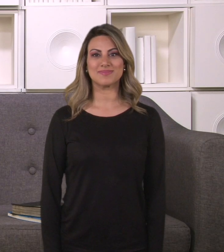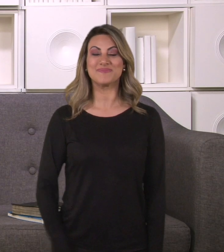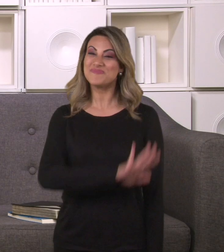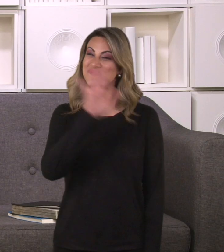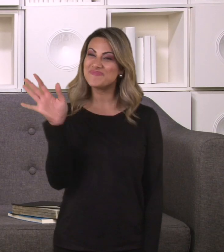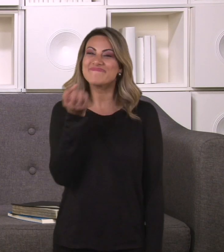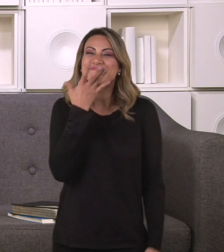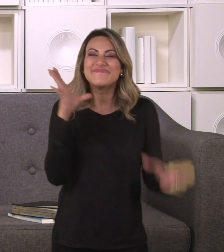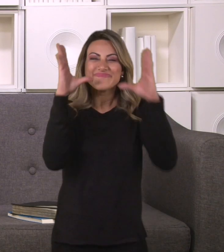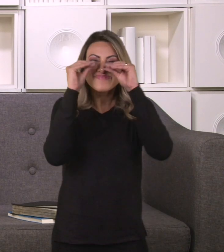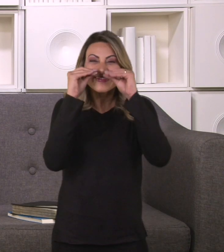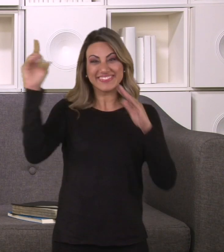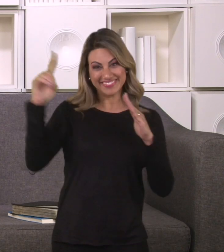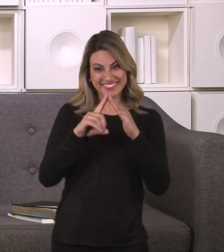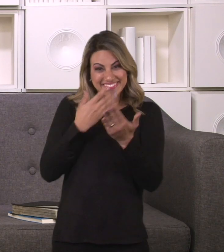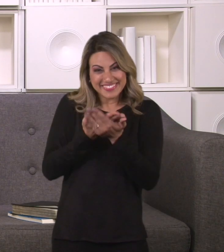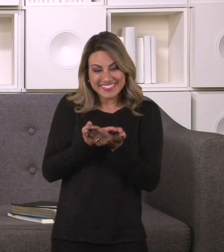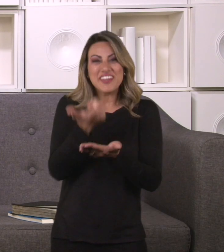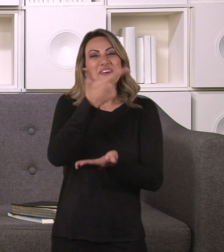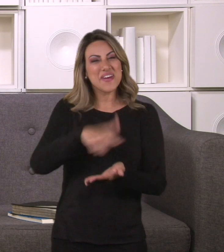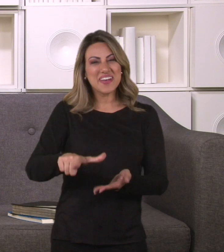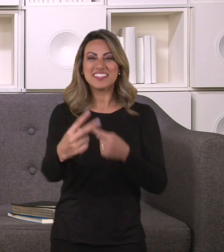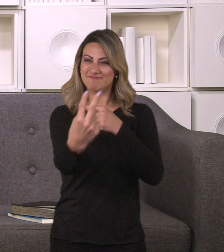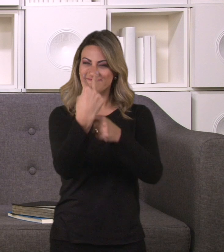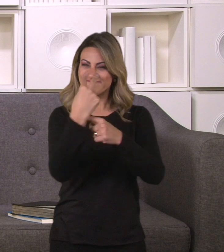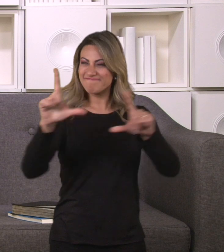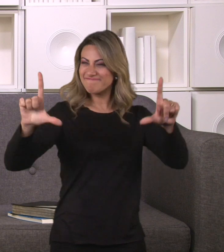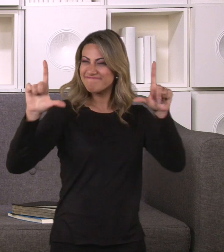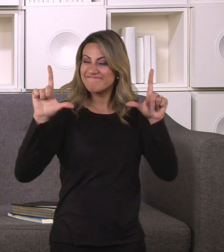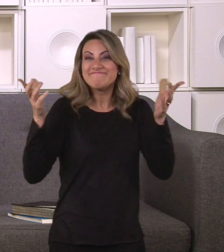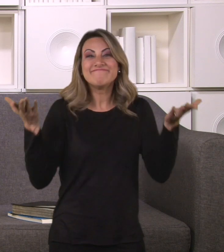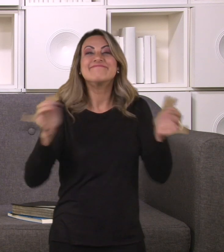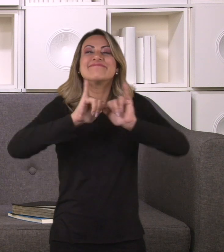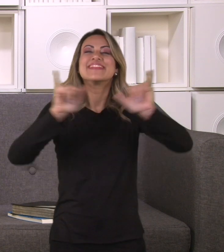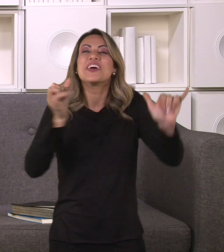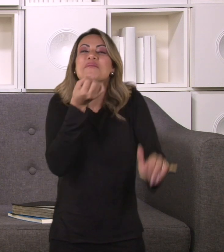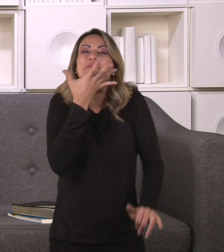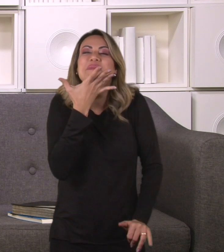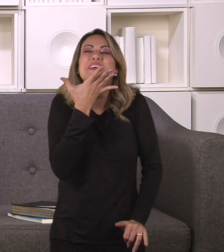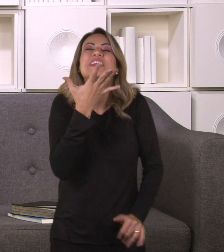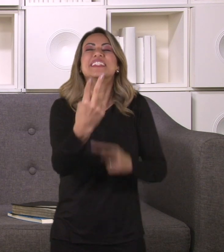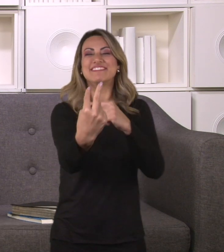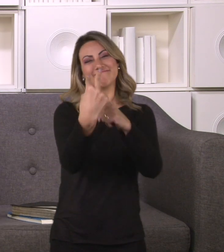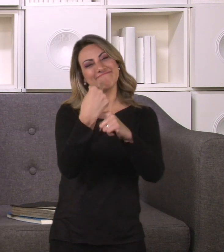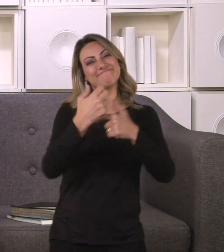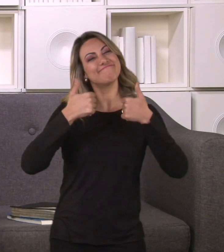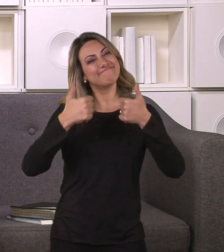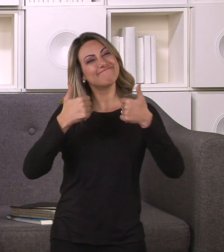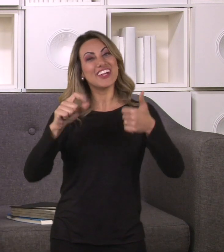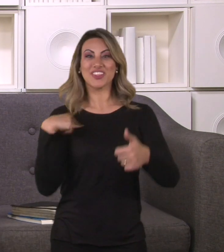Boa noite, casa. Estamos juntos mais uma vez. Eu queria dar a todos e todas as boas-vindas para essa